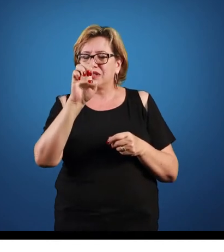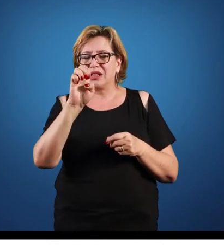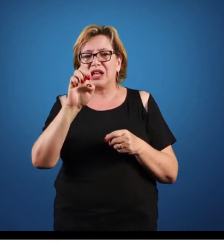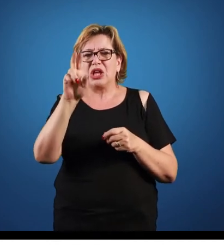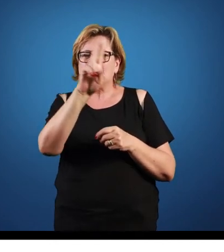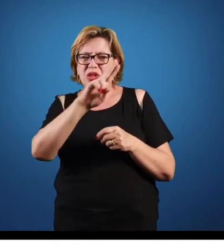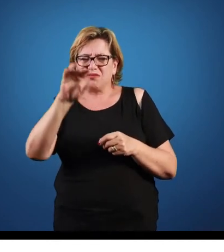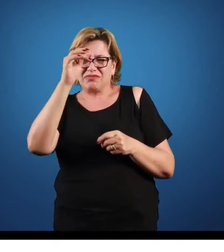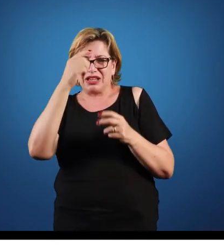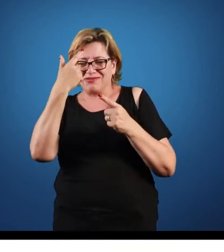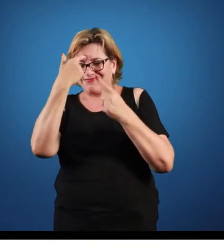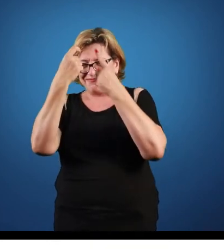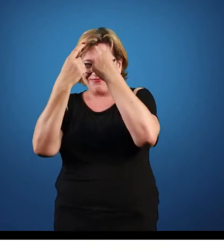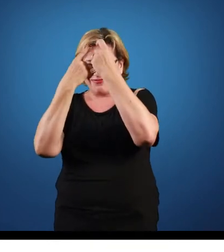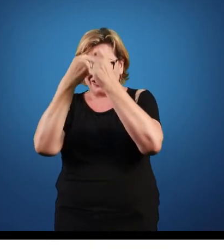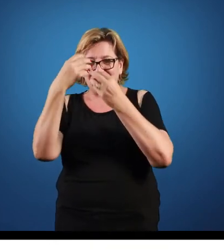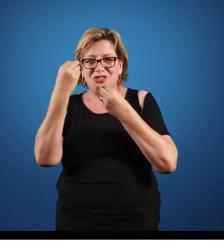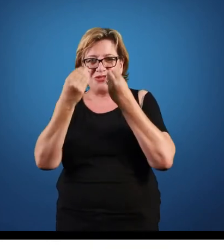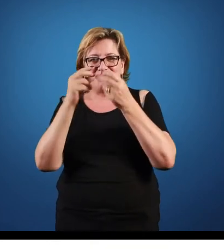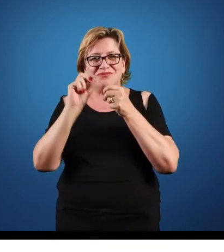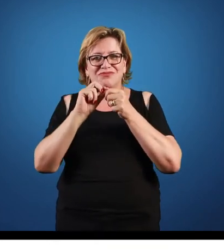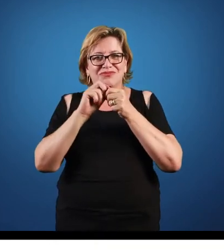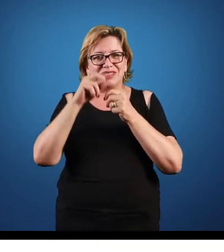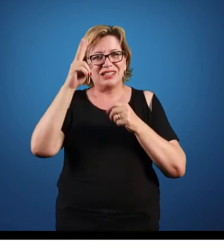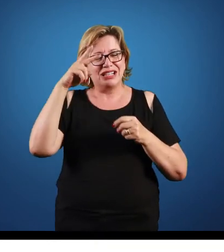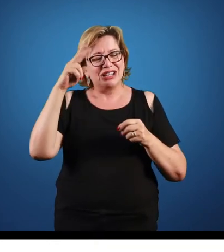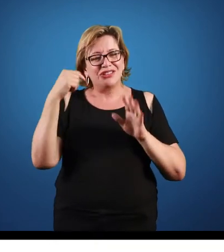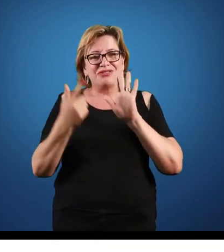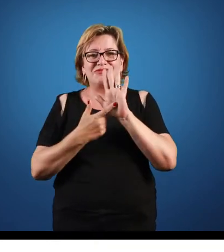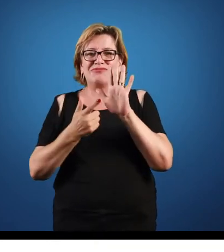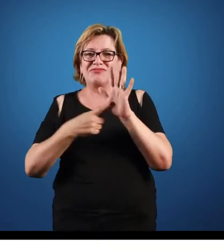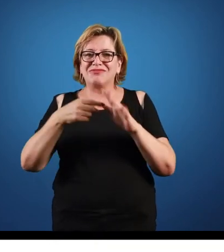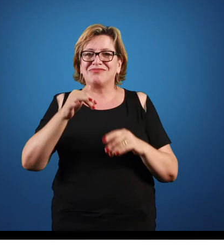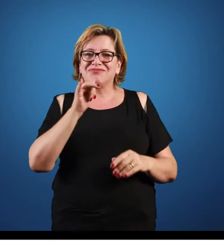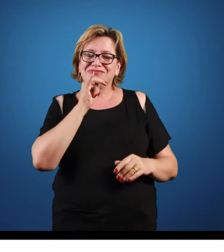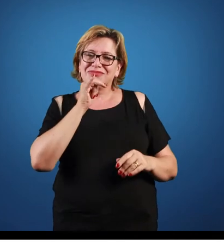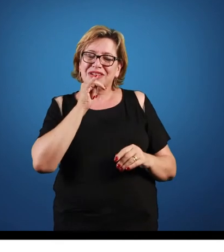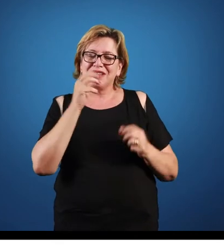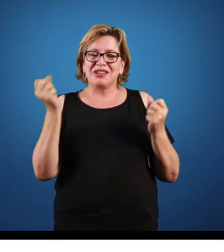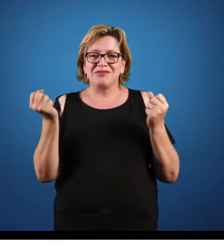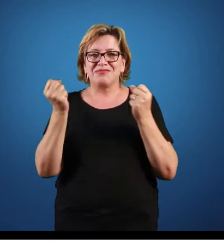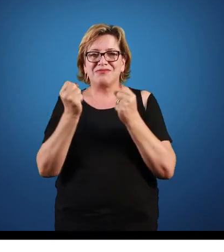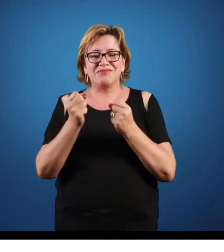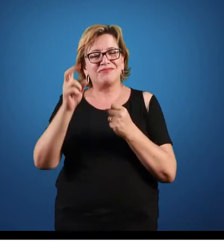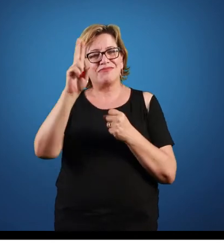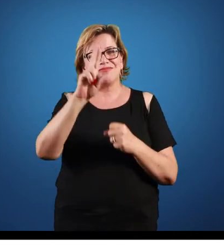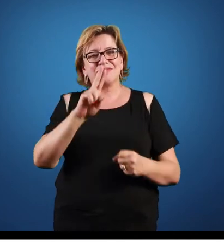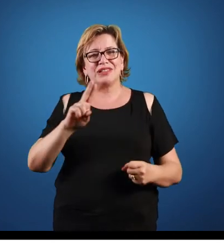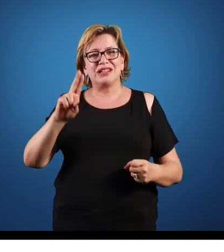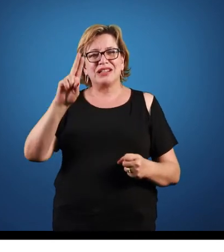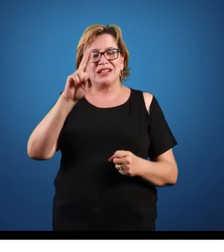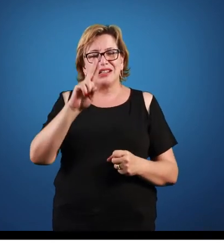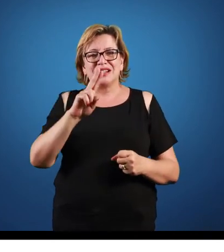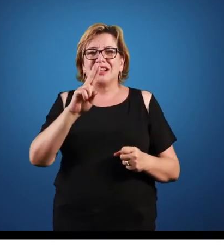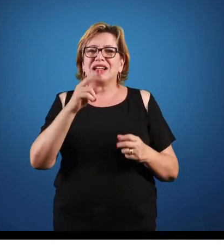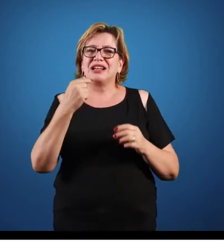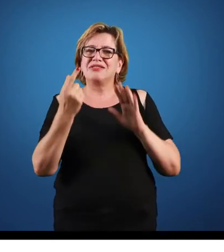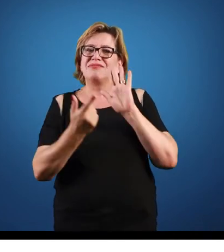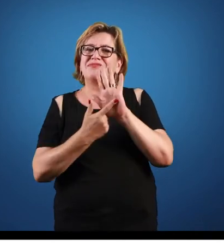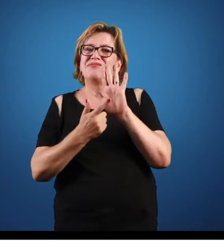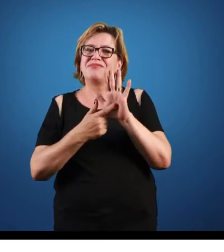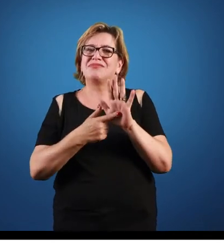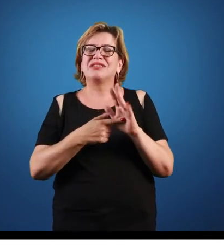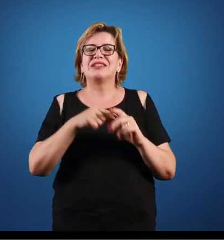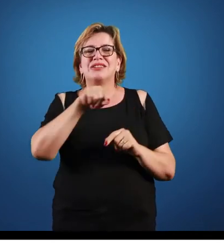como você pode montar essa historinha vocês vão ter isso como exemplo para poder usar como exemplo para vocês poderem montar